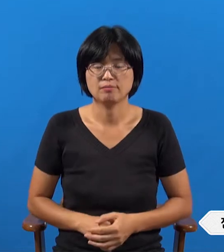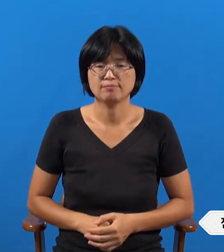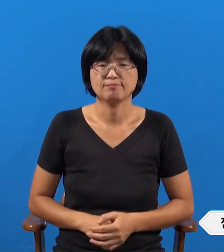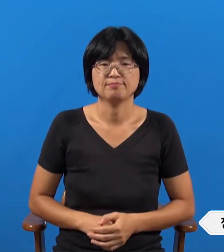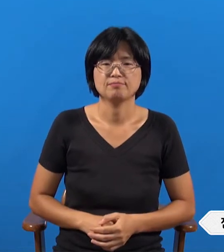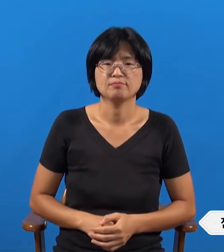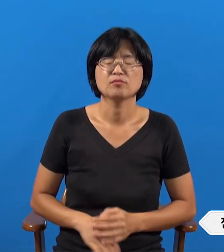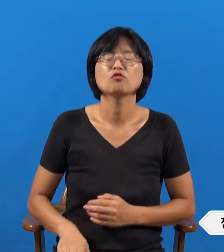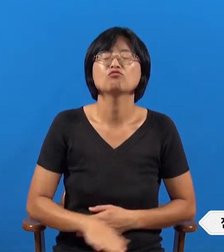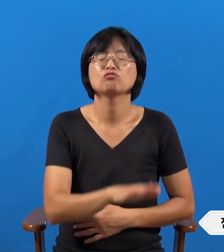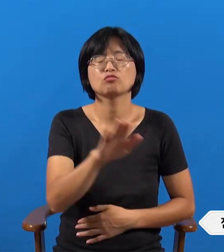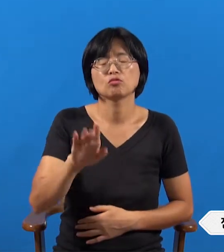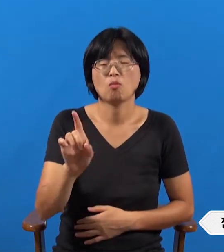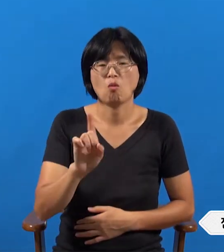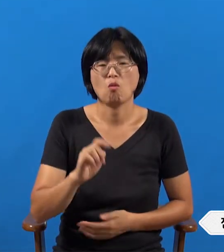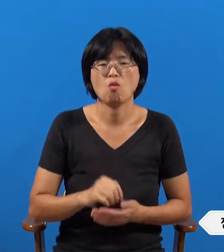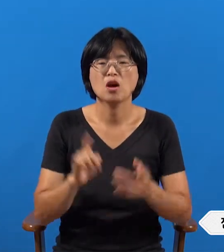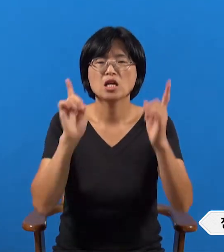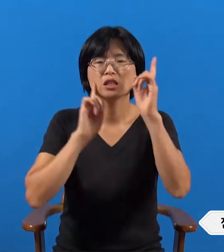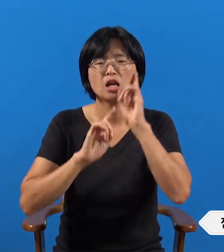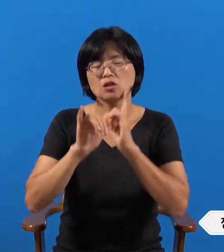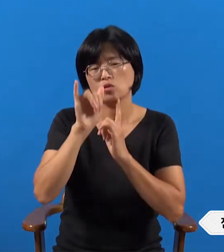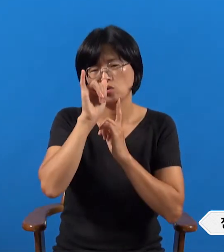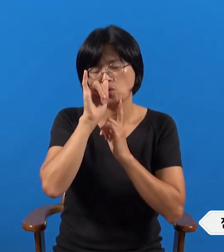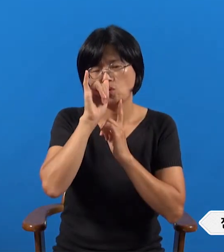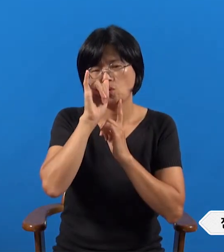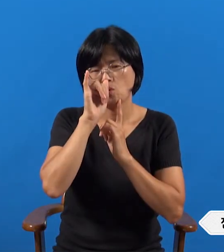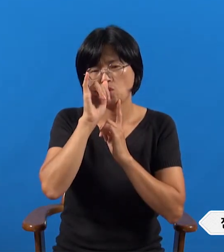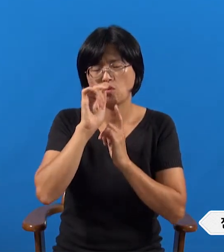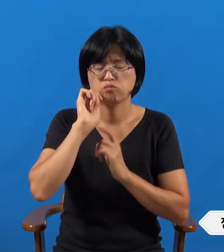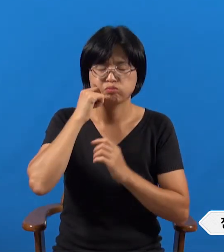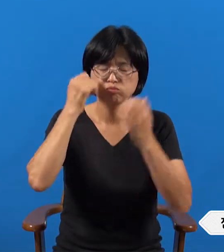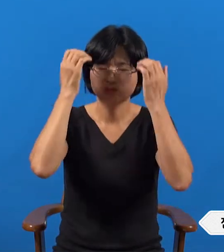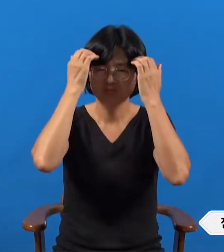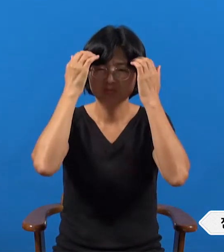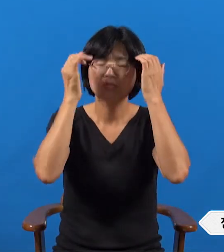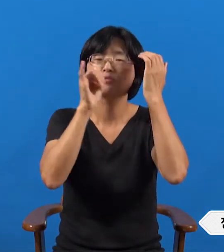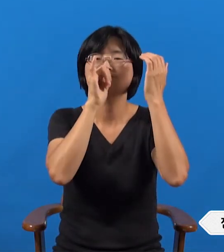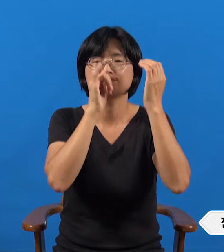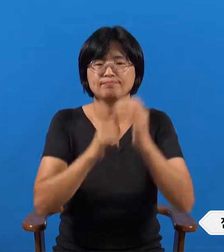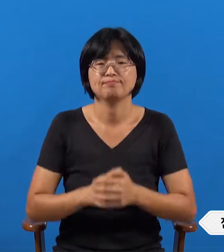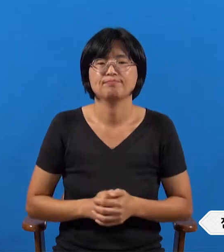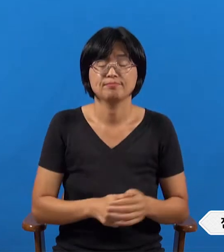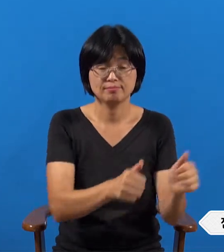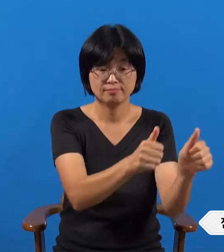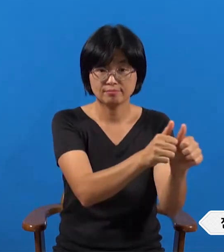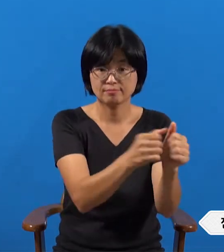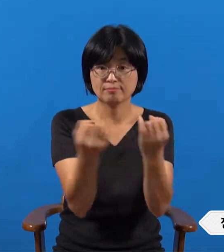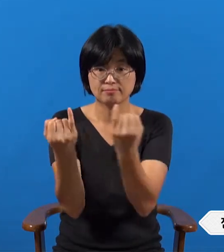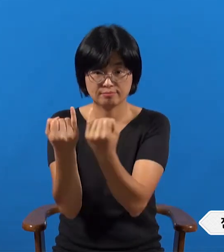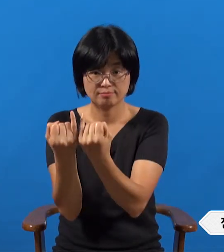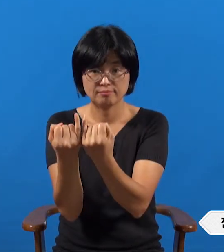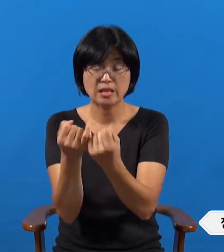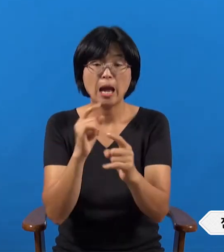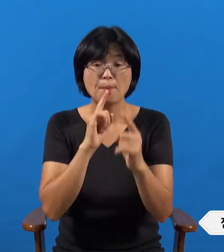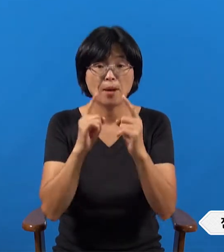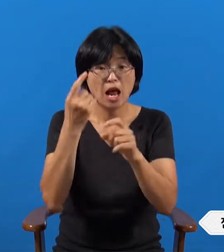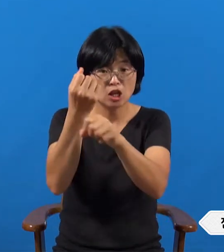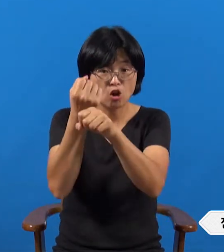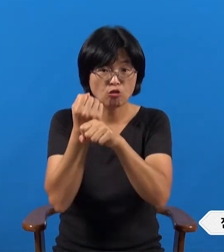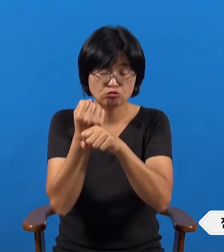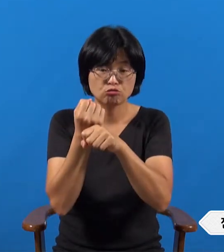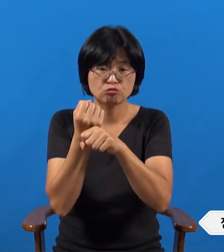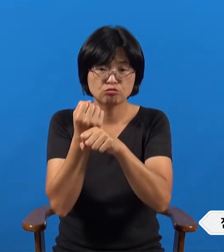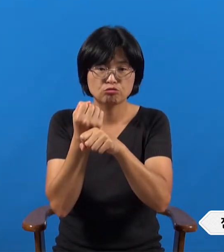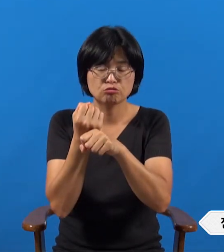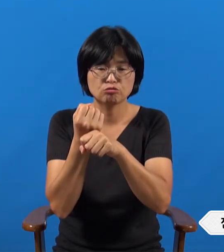우리의 말을 통해서 상처가 되고 어려움을 겪게 됩니다. 남자들과 여자들의